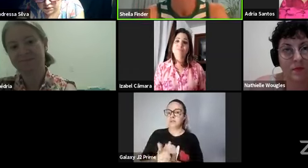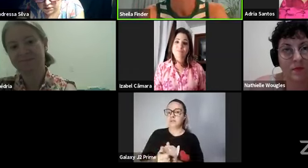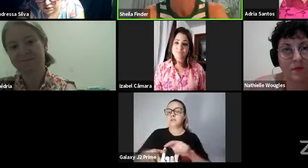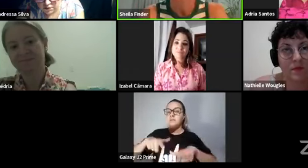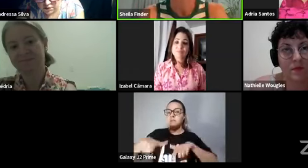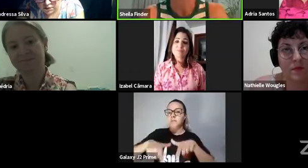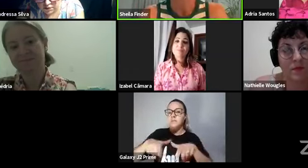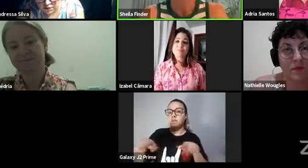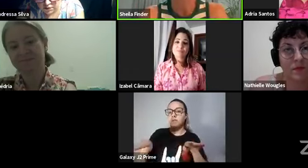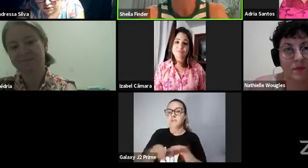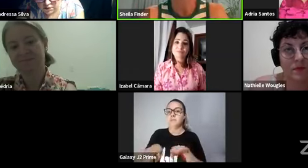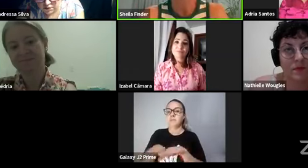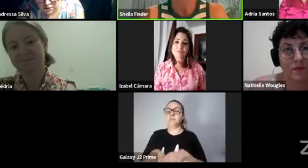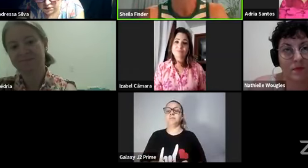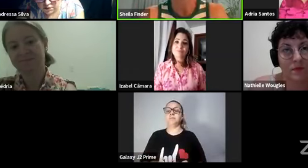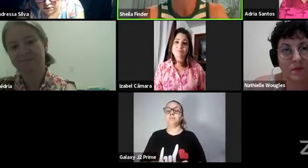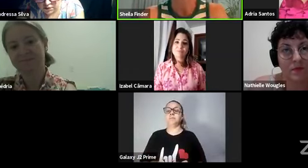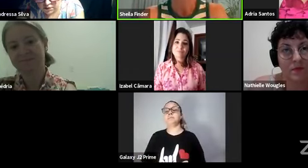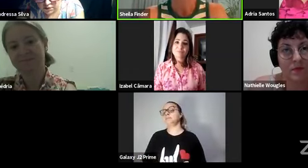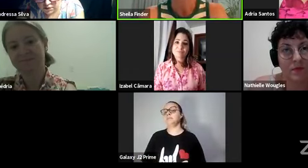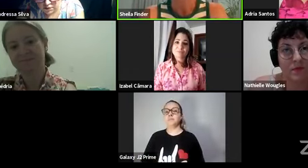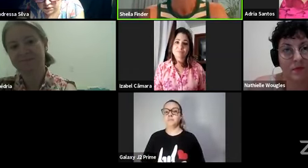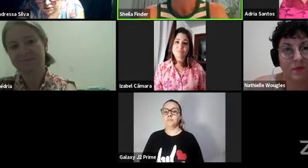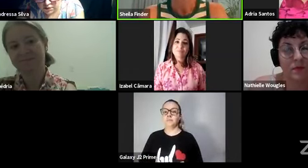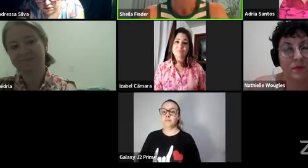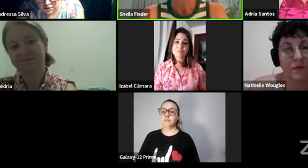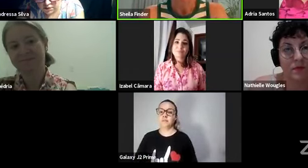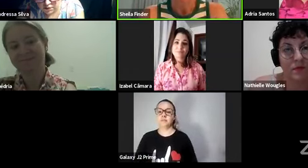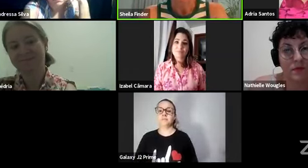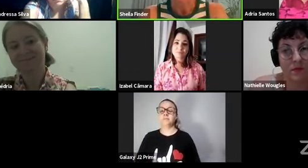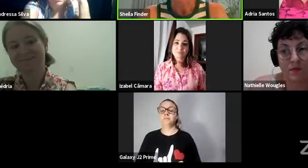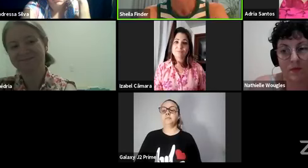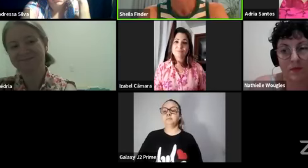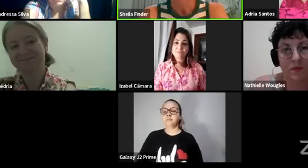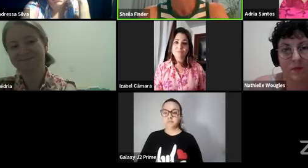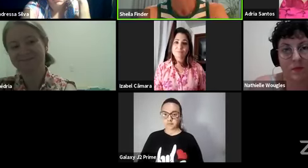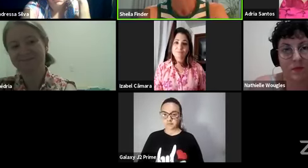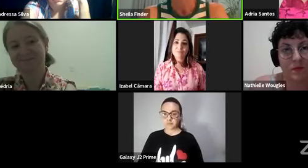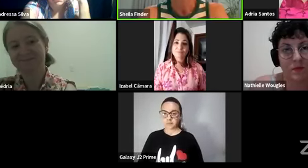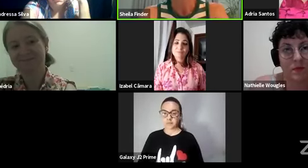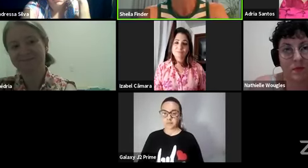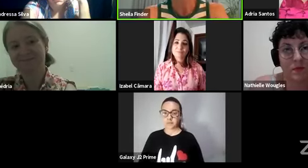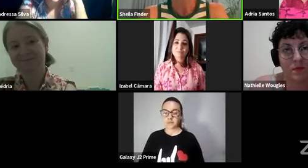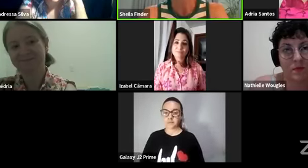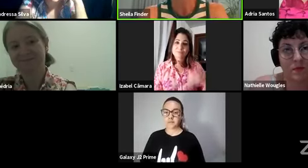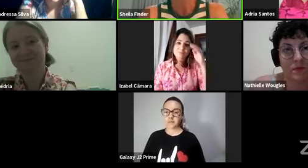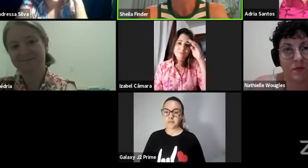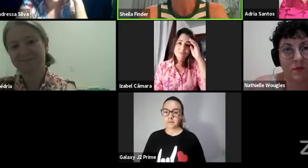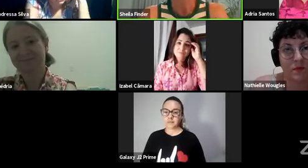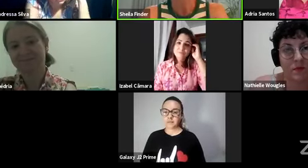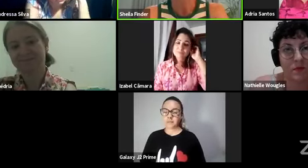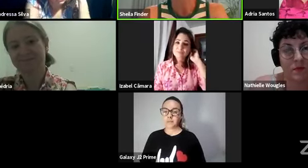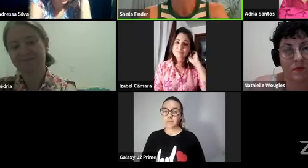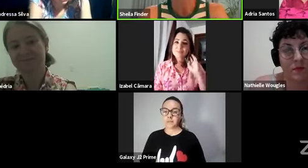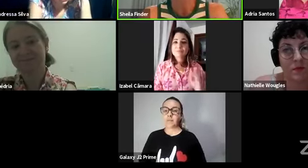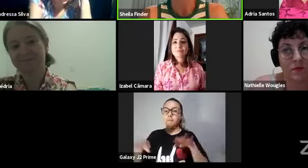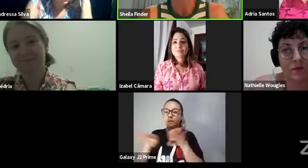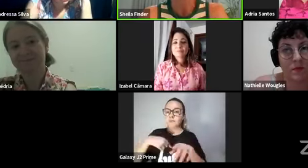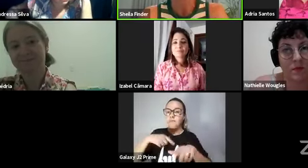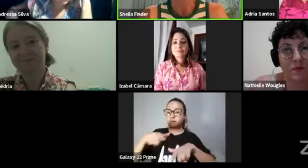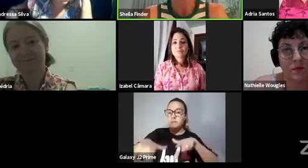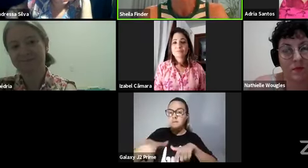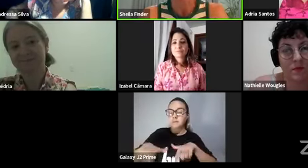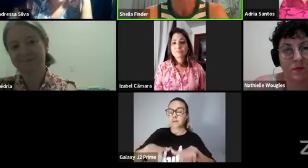que é o Comitê Paralímpico Internacional, em eventos. E também trabalho com